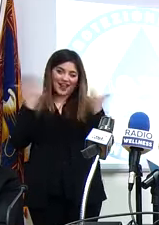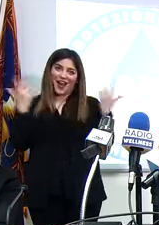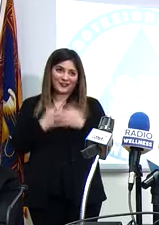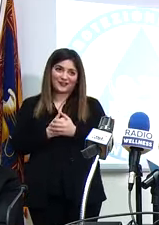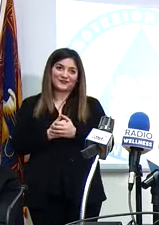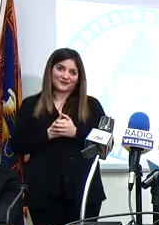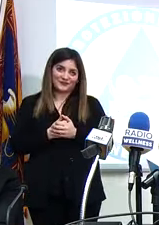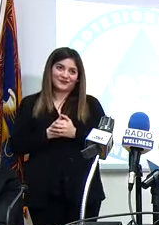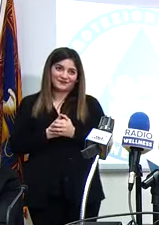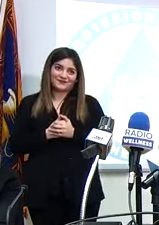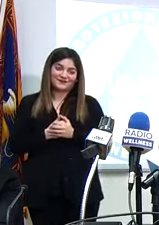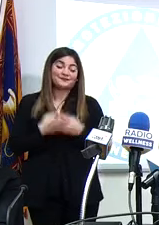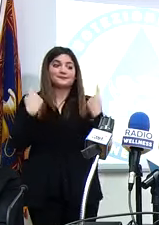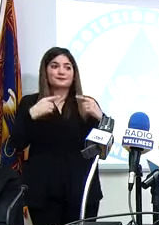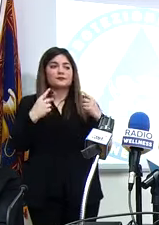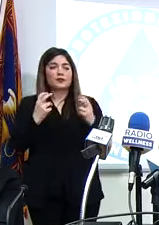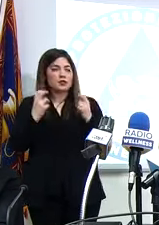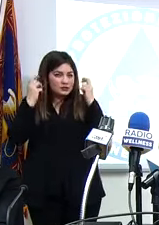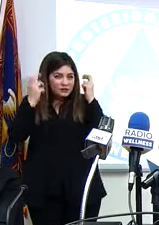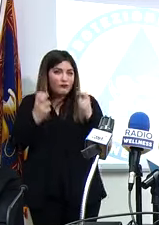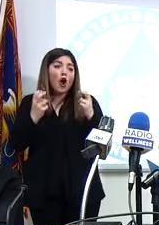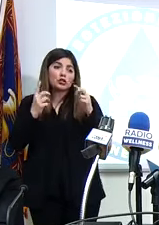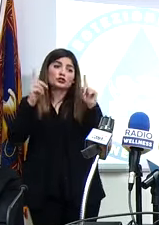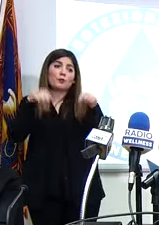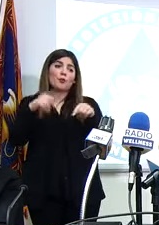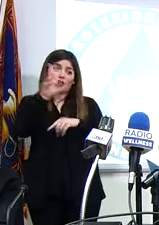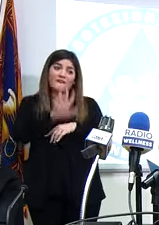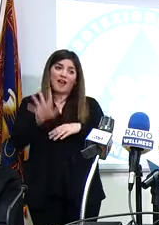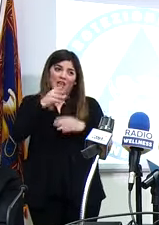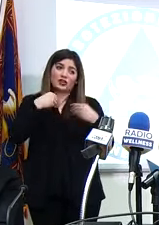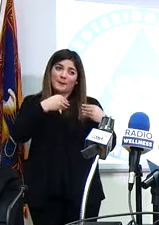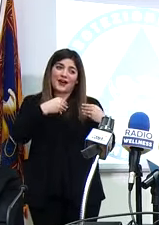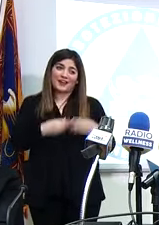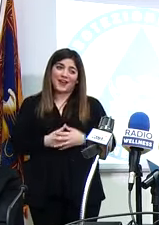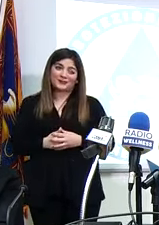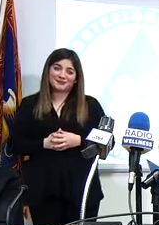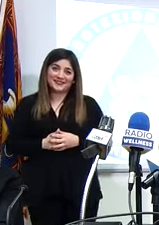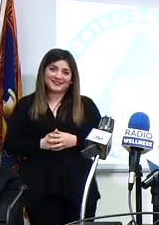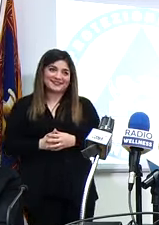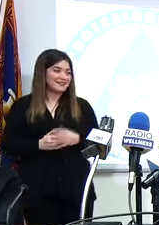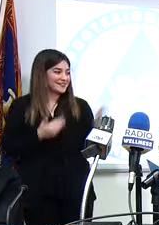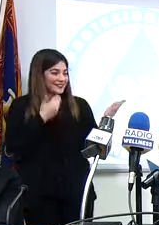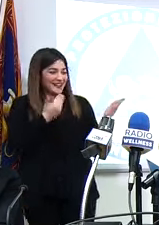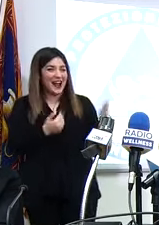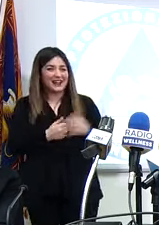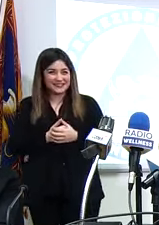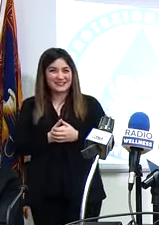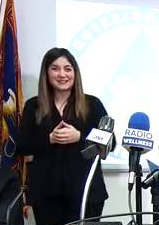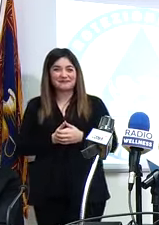E questo è stato uno sforzo anche Veneto, se posso dirlo. Allora...